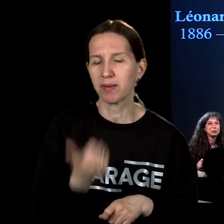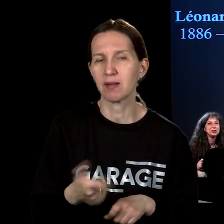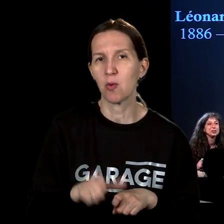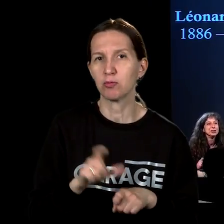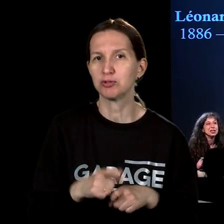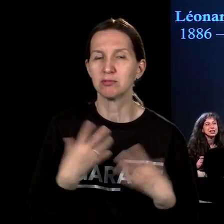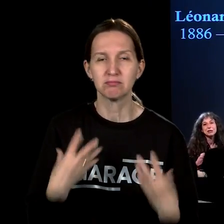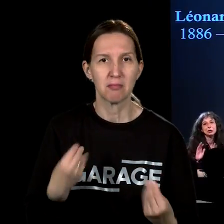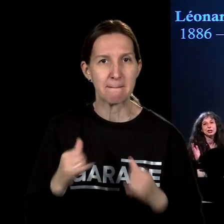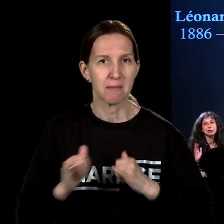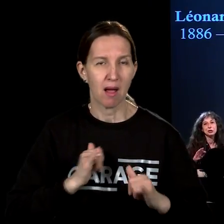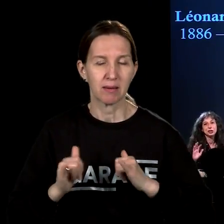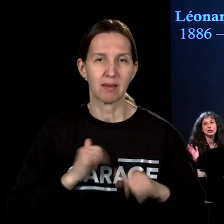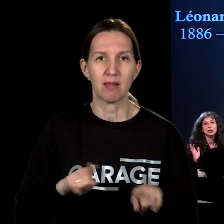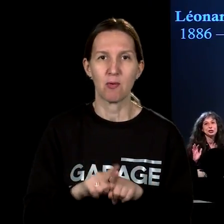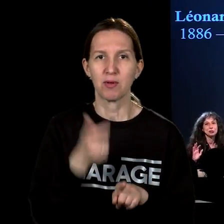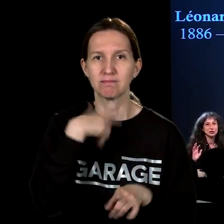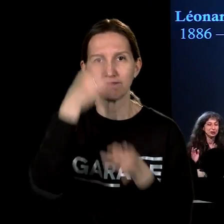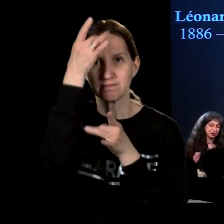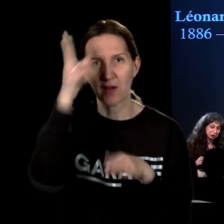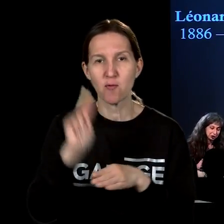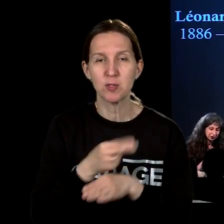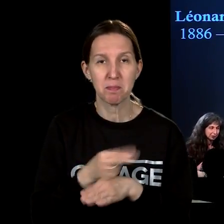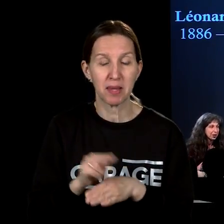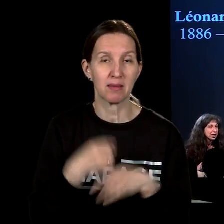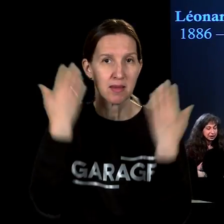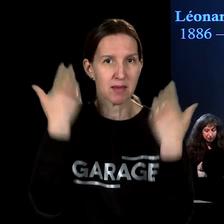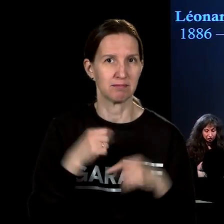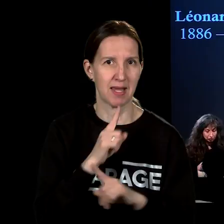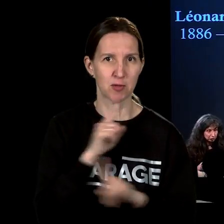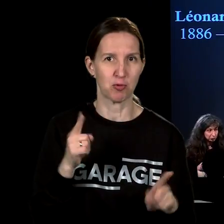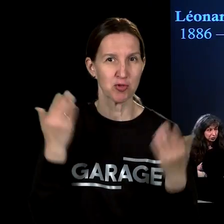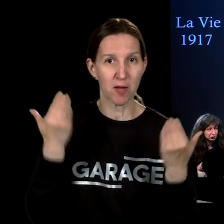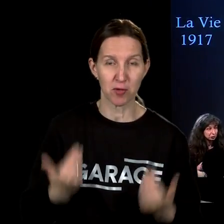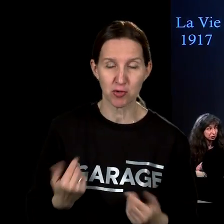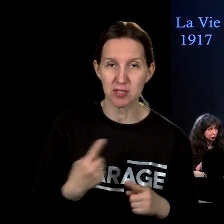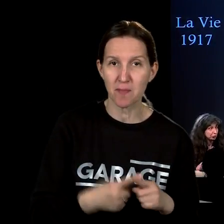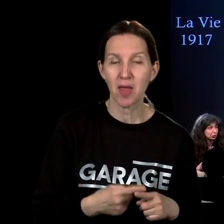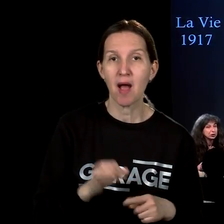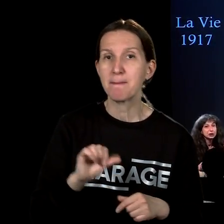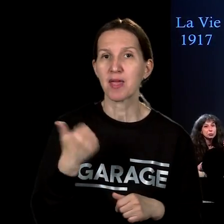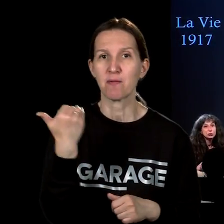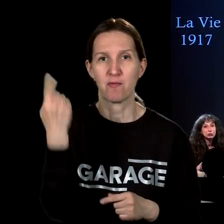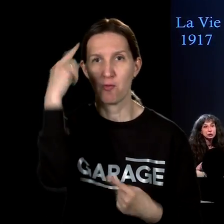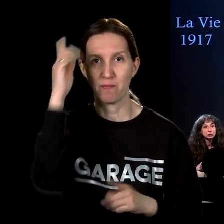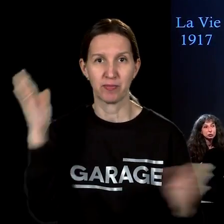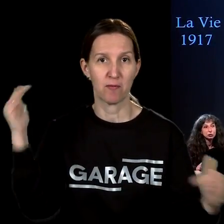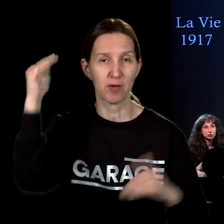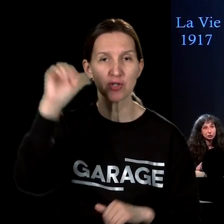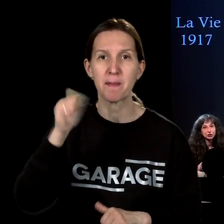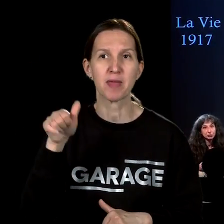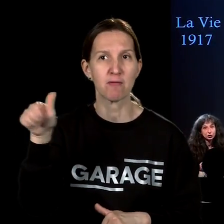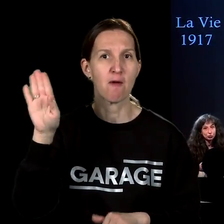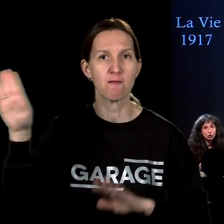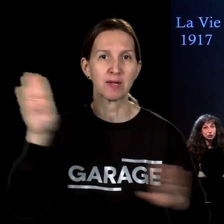хорошо воспитанным и вот таким вот экзотическим и замечательным. И как бы первые его вещи, которые он делает, первая выставка у него